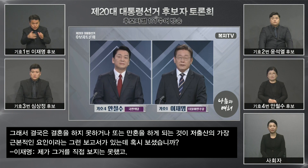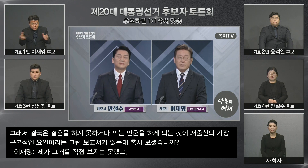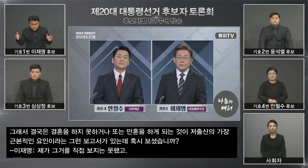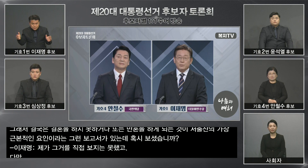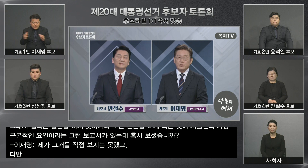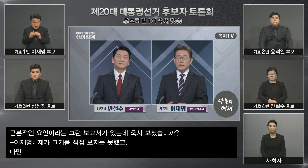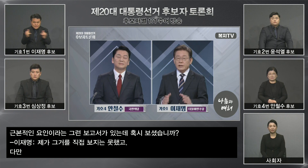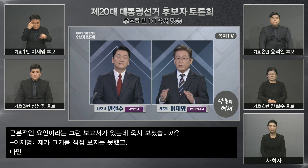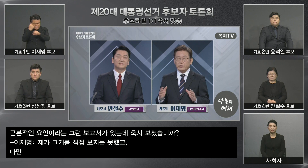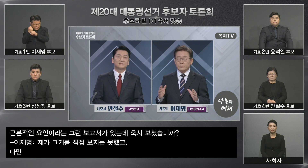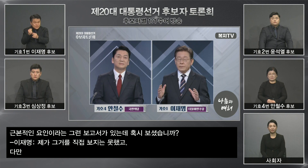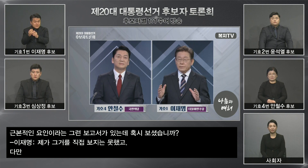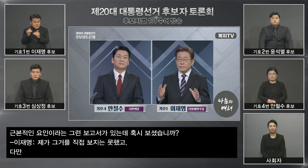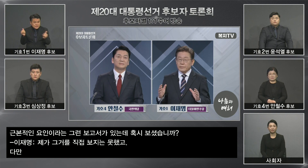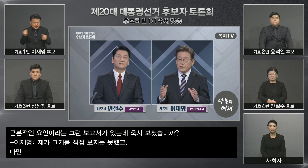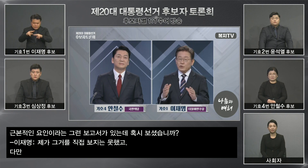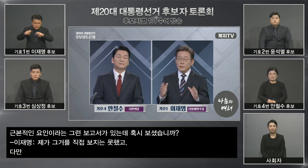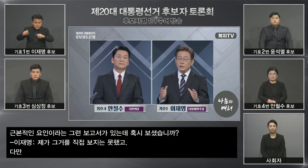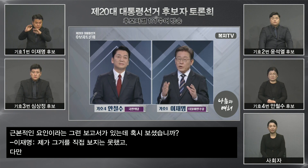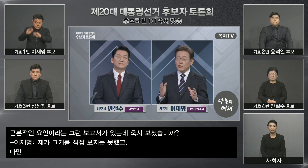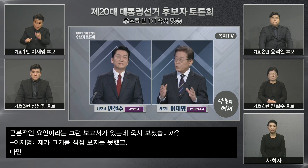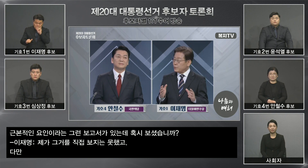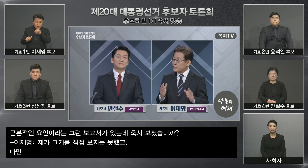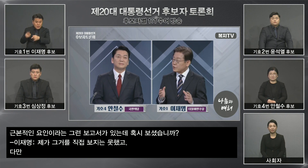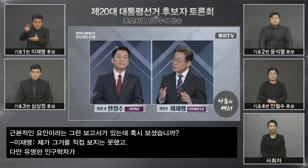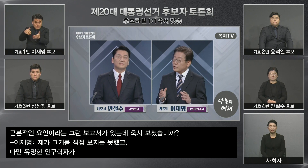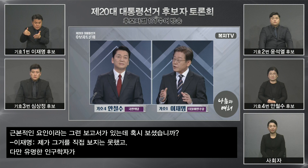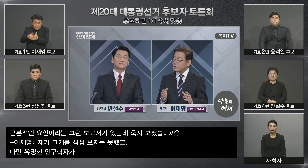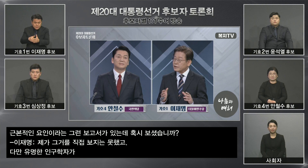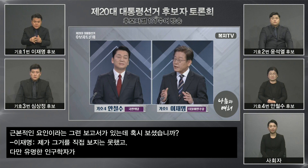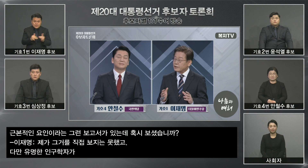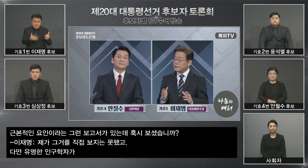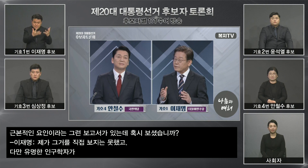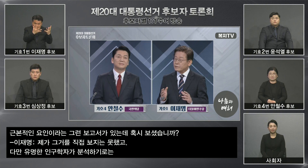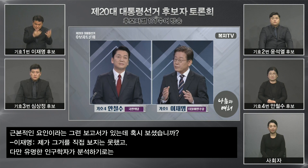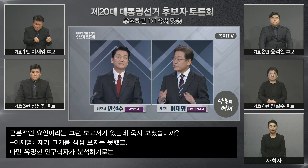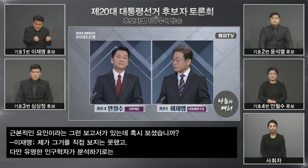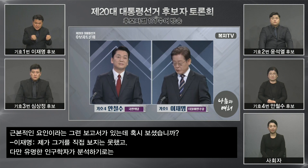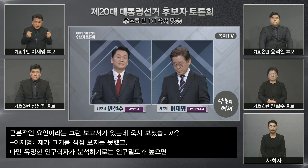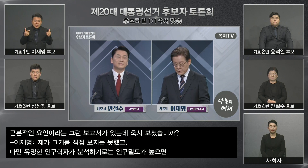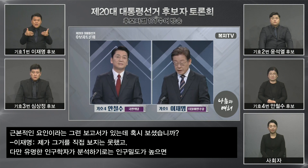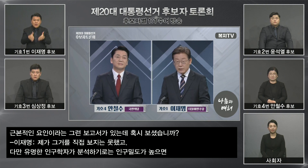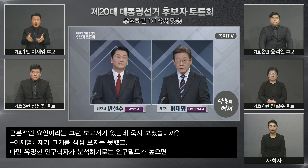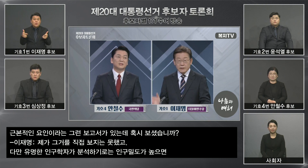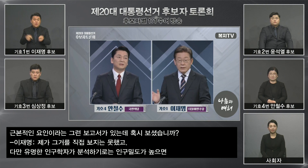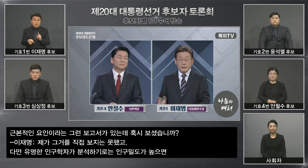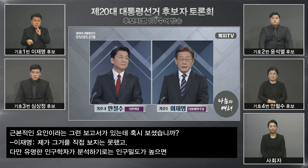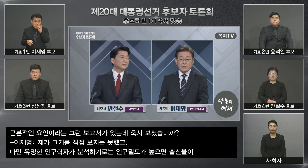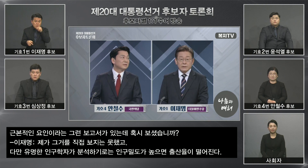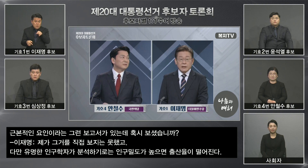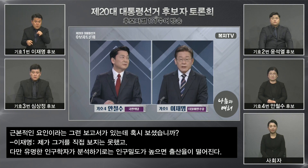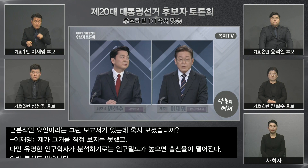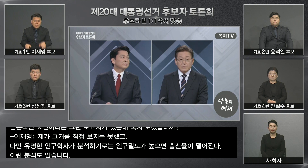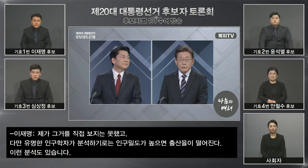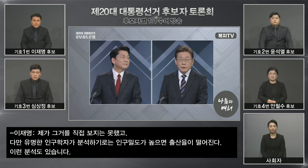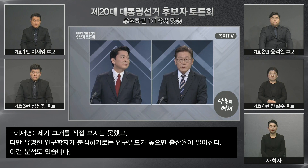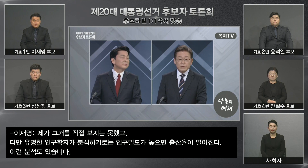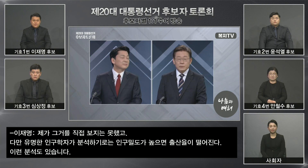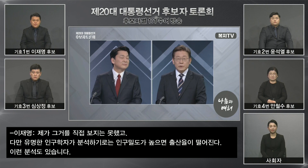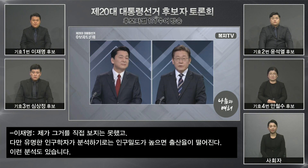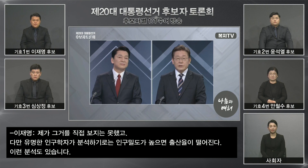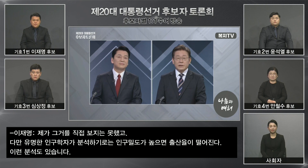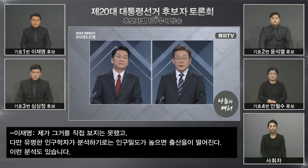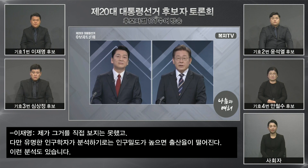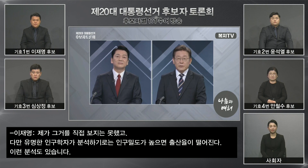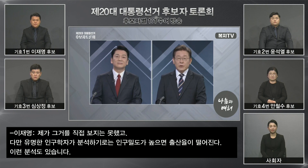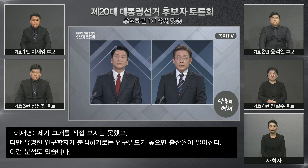인류학자가 분석하기로는 인구 밀도가 높으면 출산율이 떨어진다, 이런 이제 분석도 있습니다. 예. 저는 아까 우리